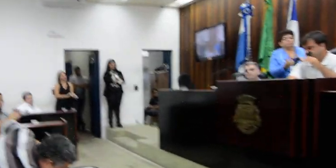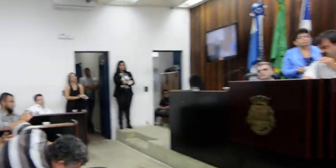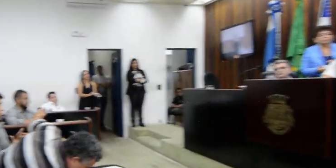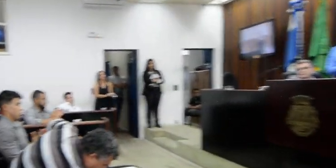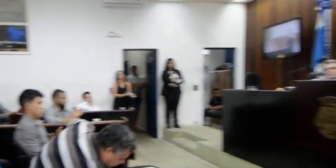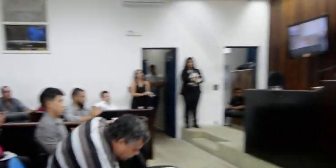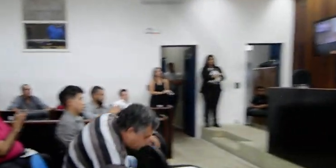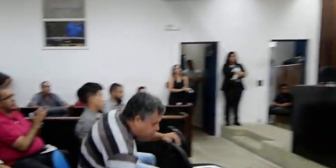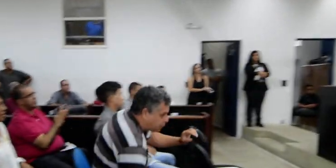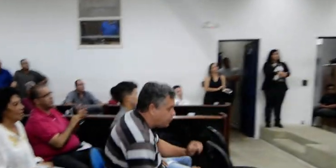Obrigada.